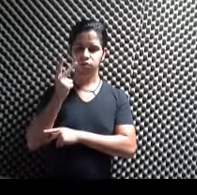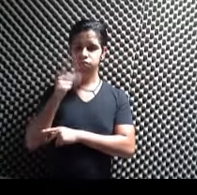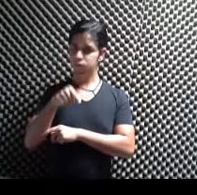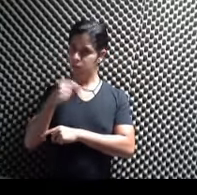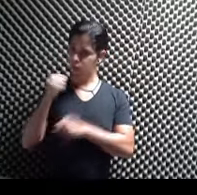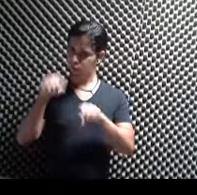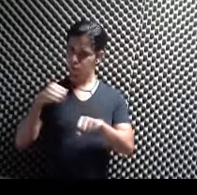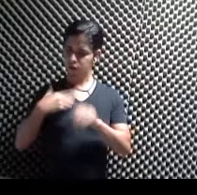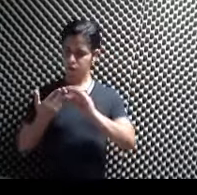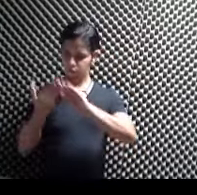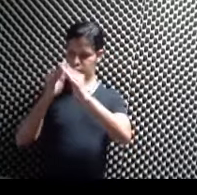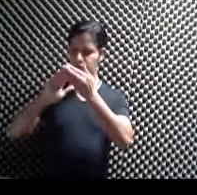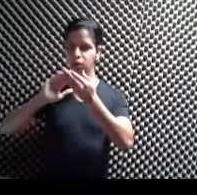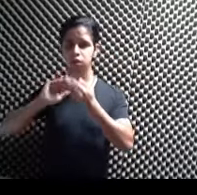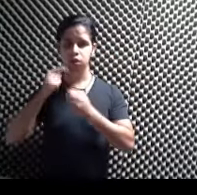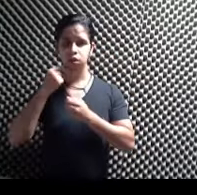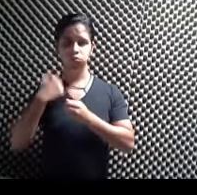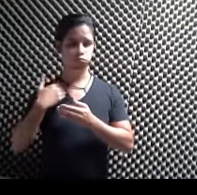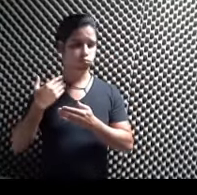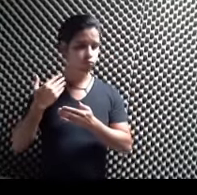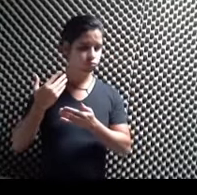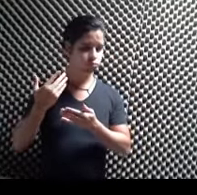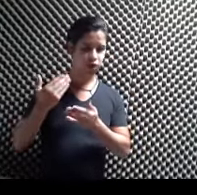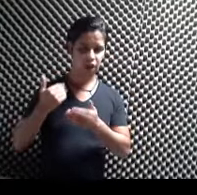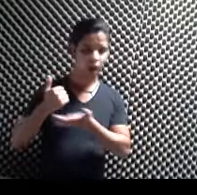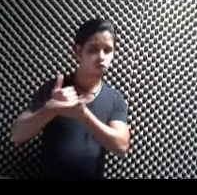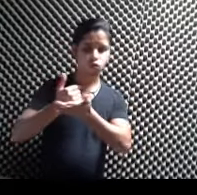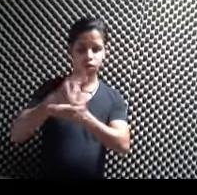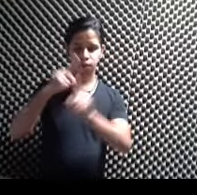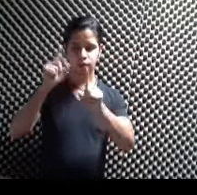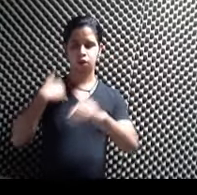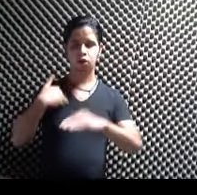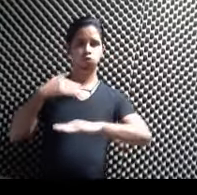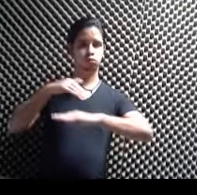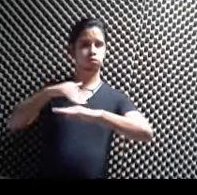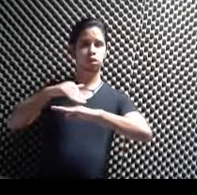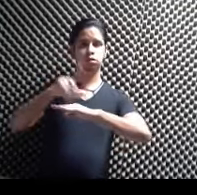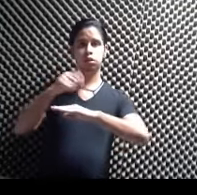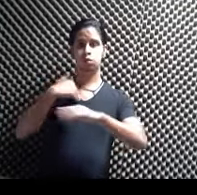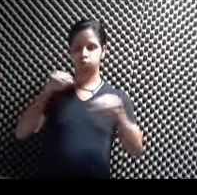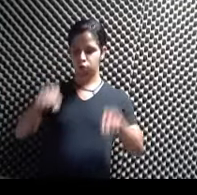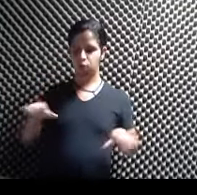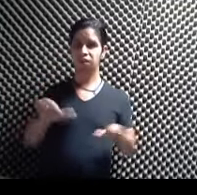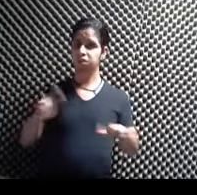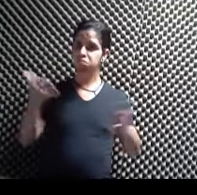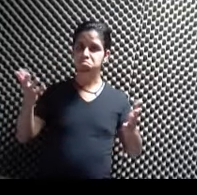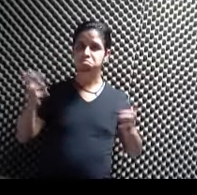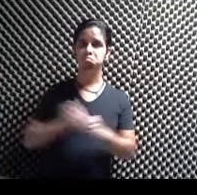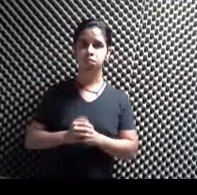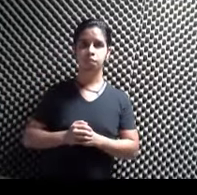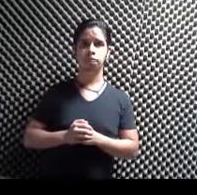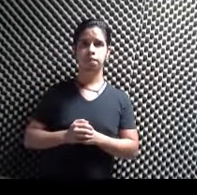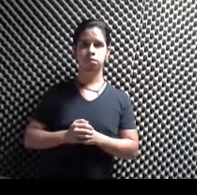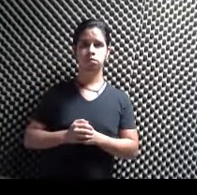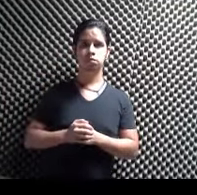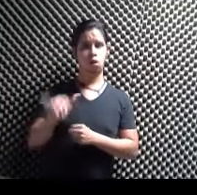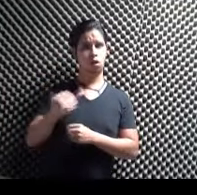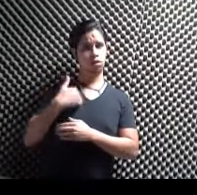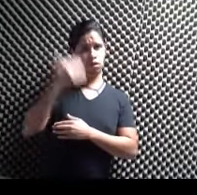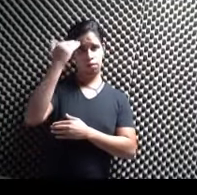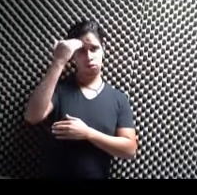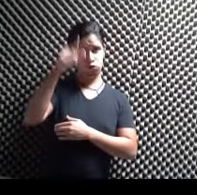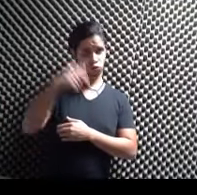ser instrumentos, ¿no? De ayuda en su país, que podemos... Exacto. Hacer algo. Igual creo que ya mismo sales para, ¿dónde?